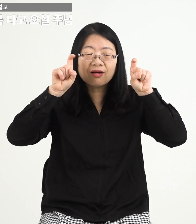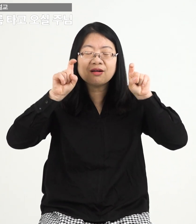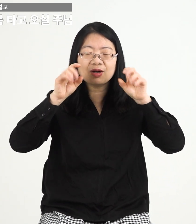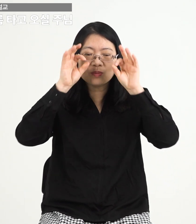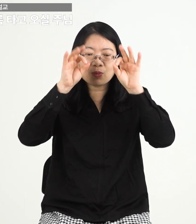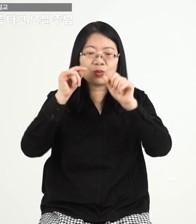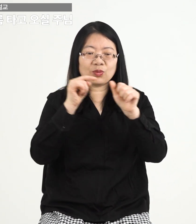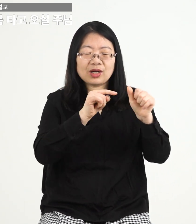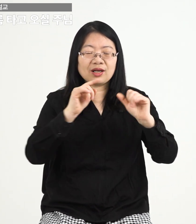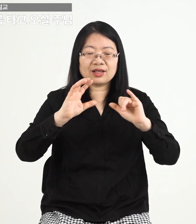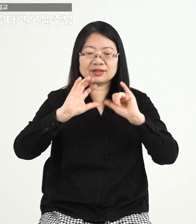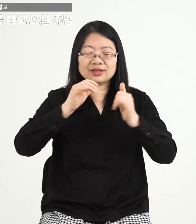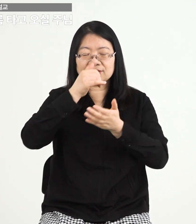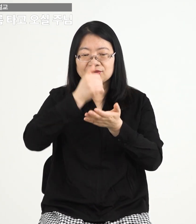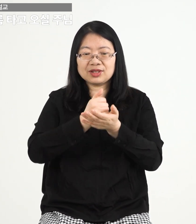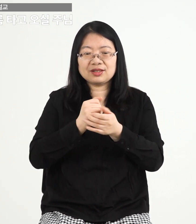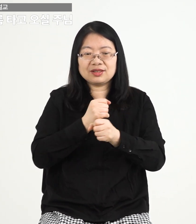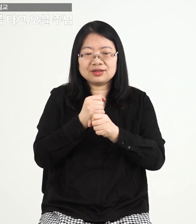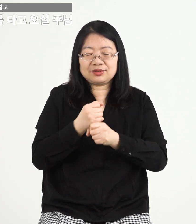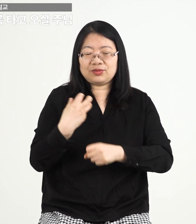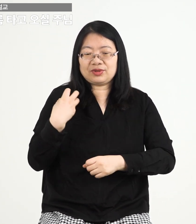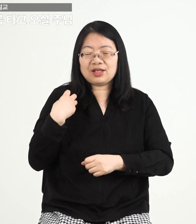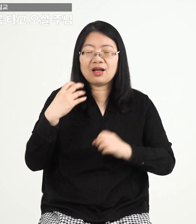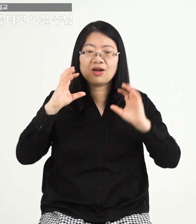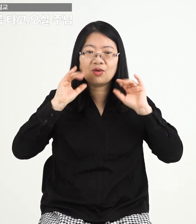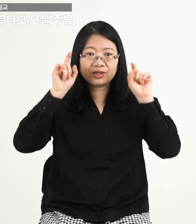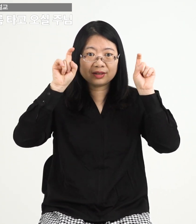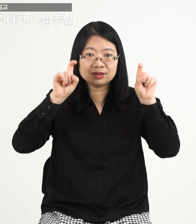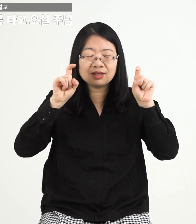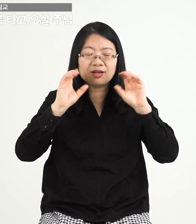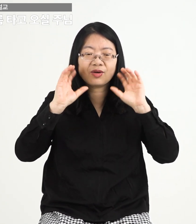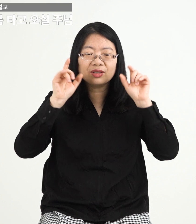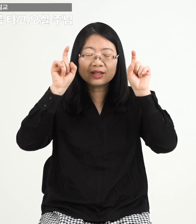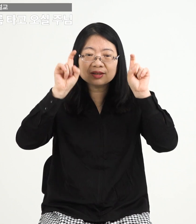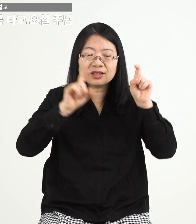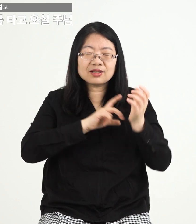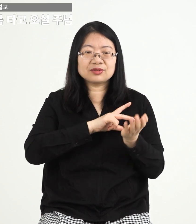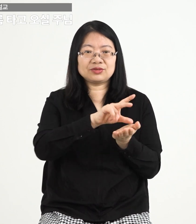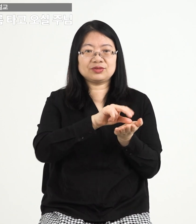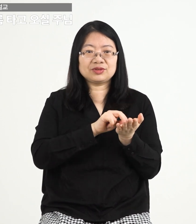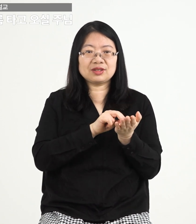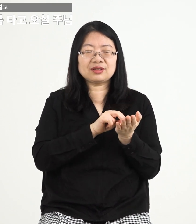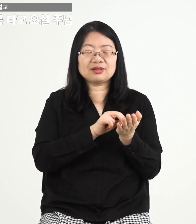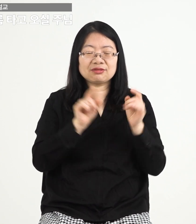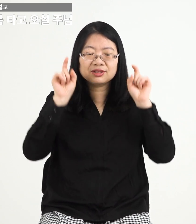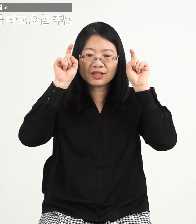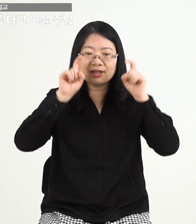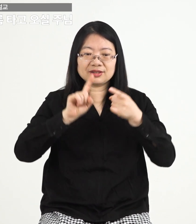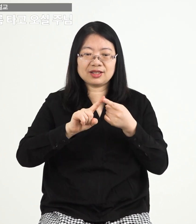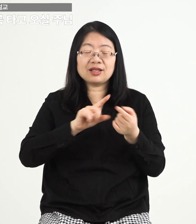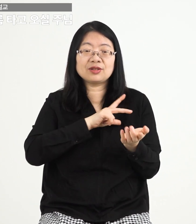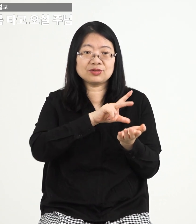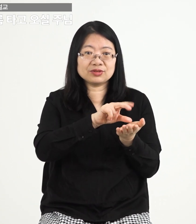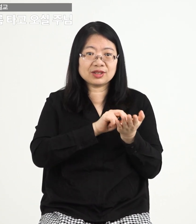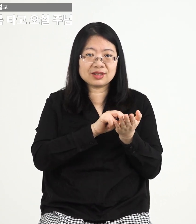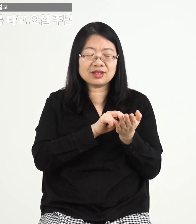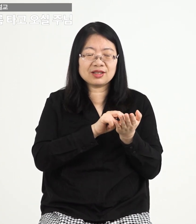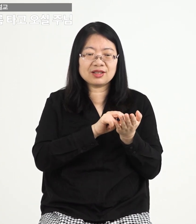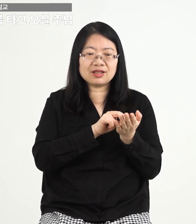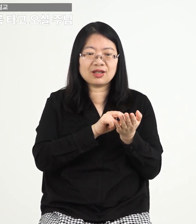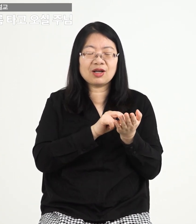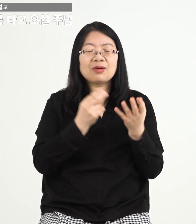보라, 세상 죄를 지고 가는 어린 양이로다. 어린 양이라는 주제가, 그리고 양에 대한 주제가